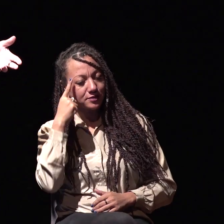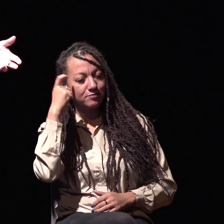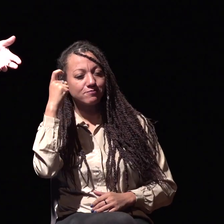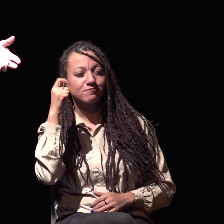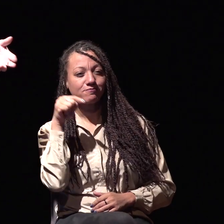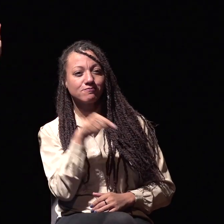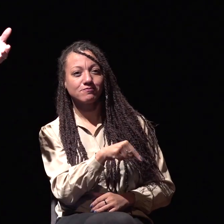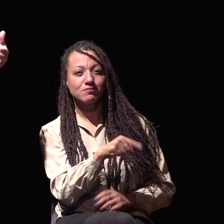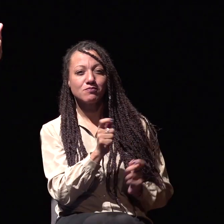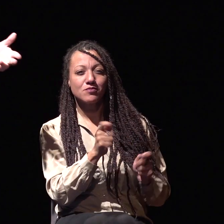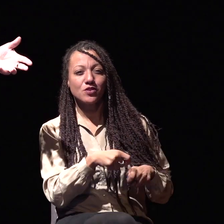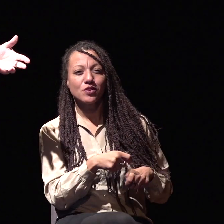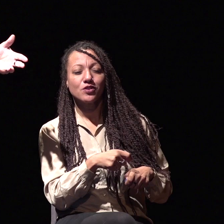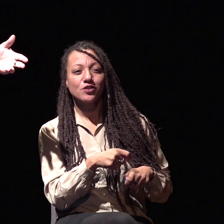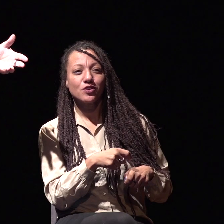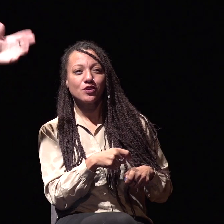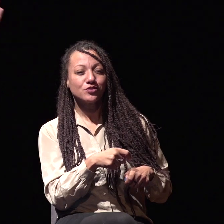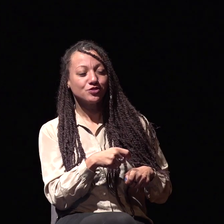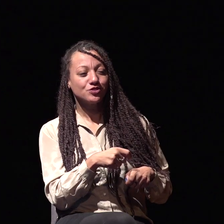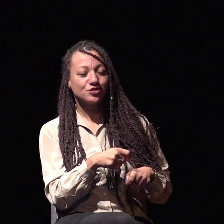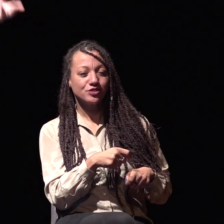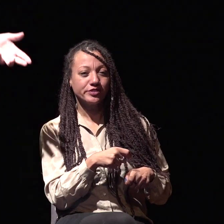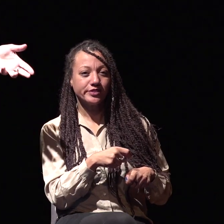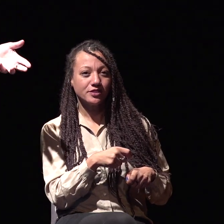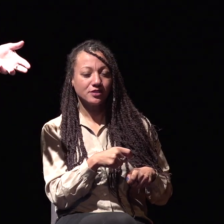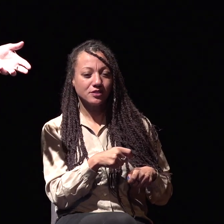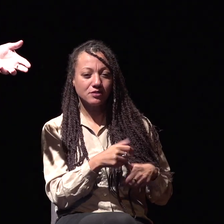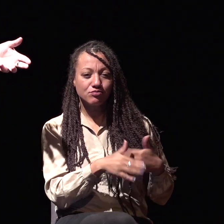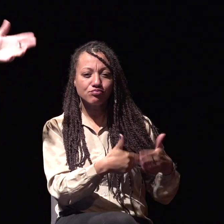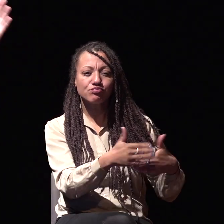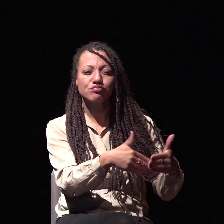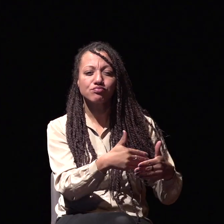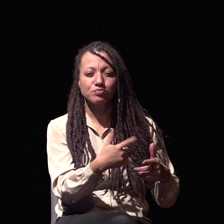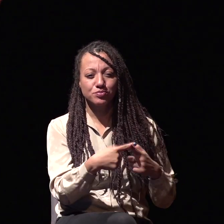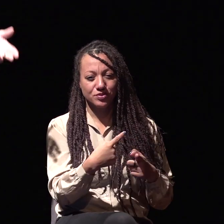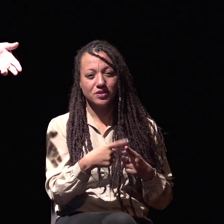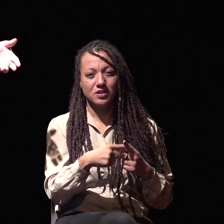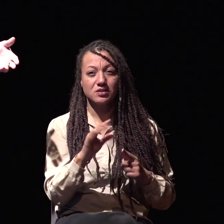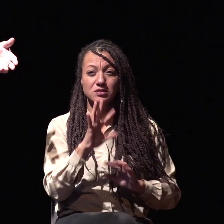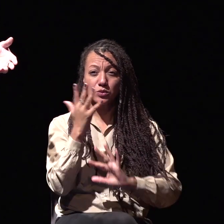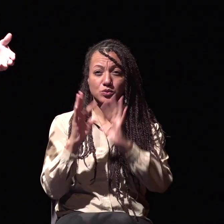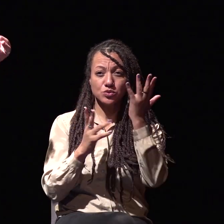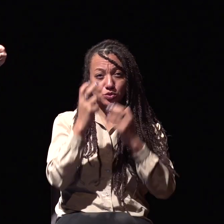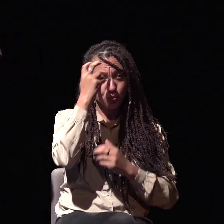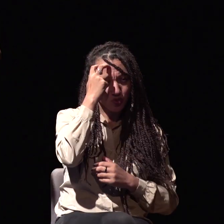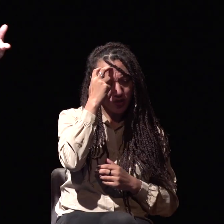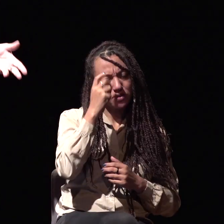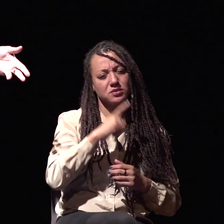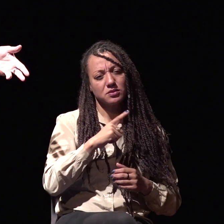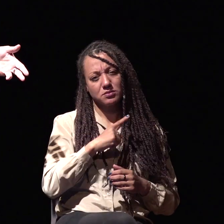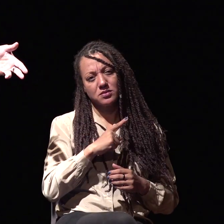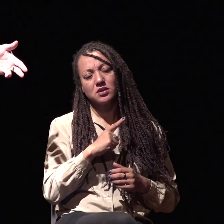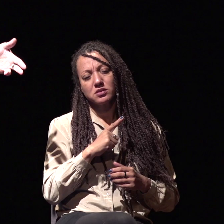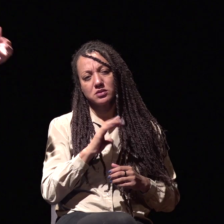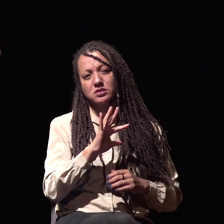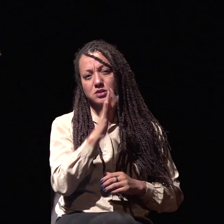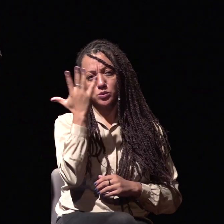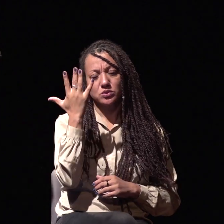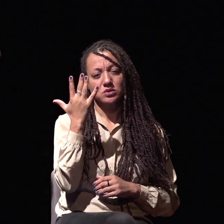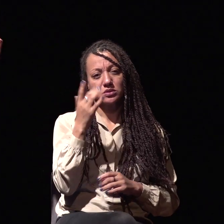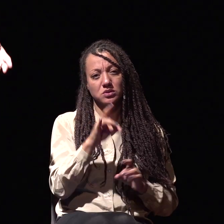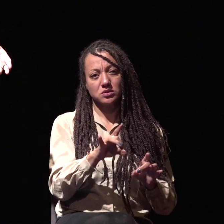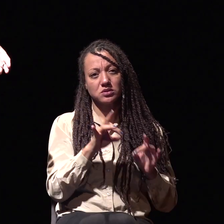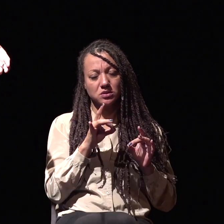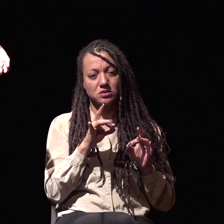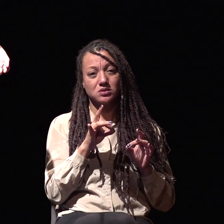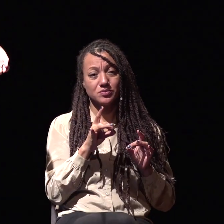uma semente possível do mesmo problema, só que em outras circunstâncias culturais e outras circunstâncias técnicas, do que é esse ensinar, do